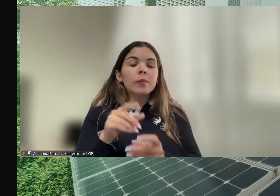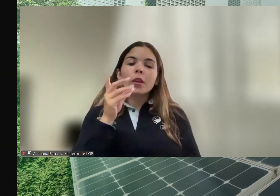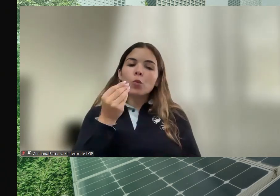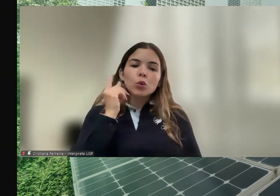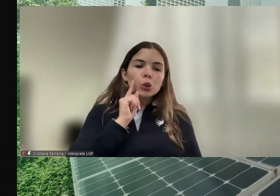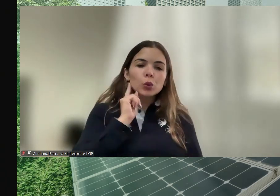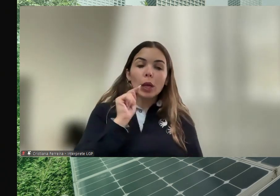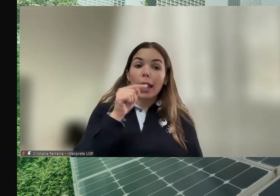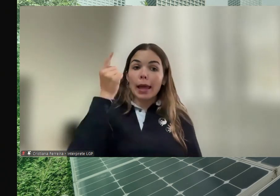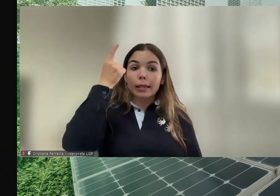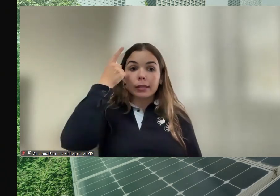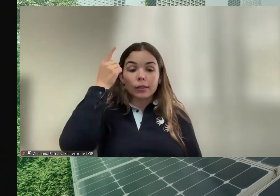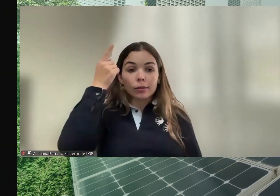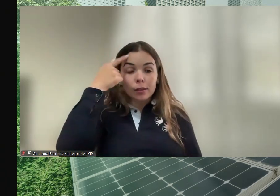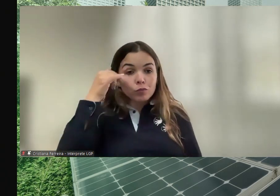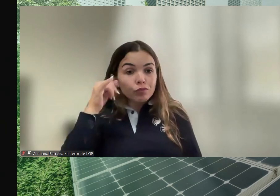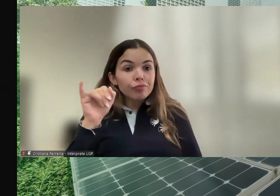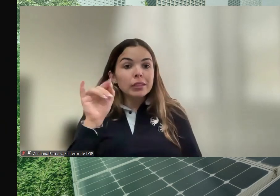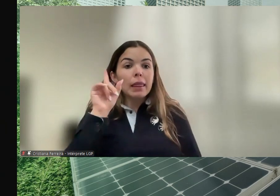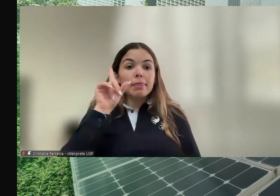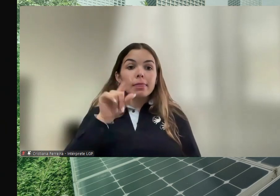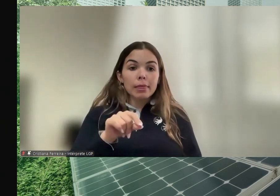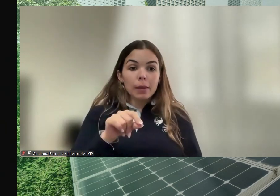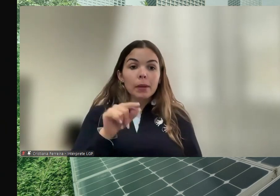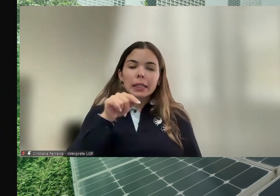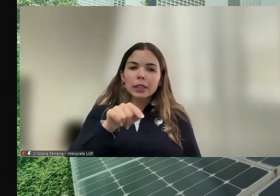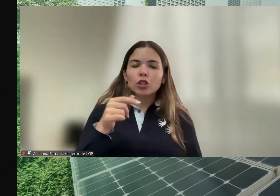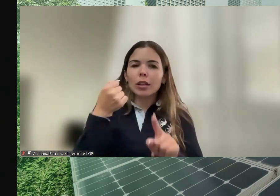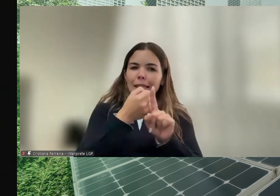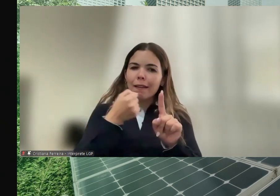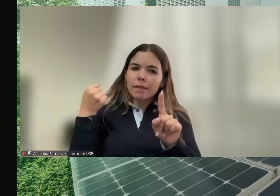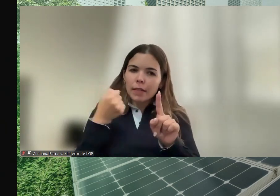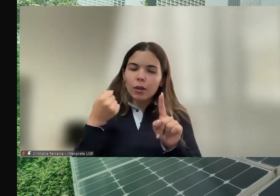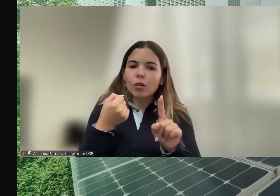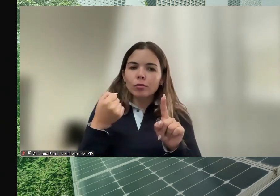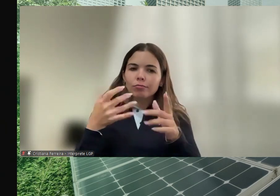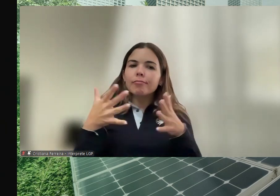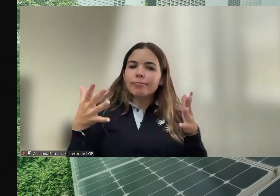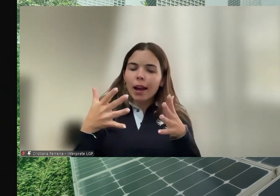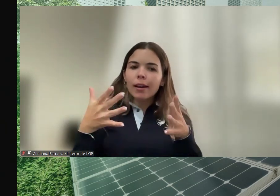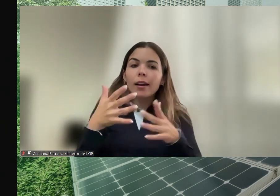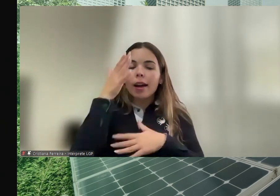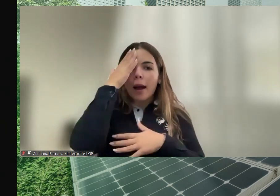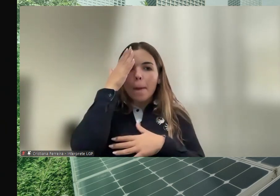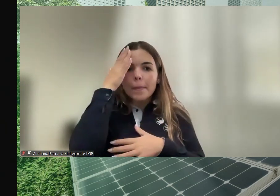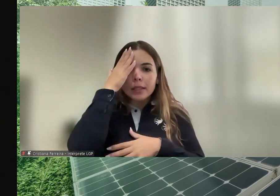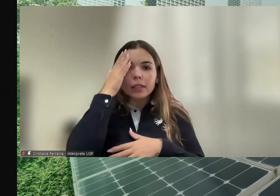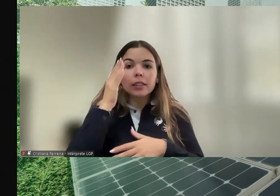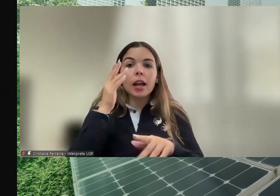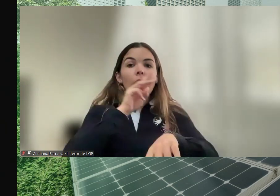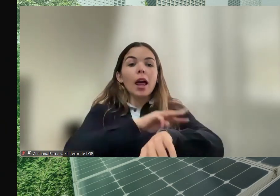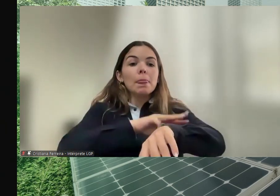esta consciência, e é este, penso eu, o grande desafio que temos, é capacitar a administração